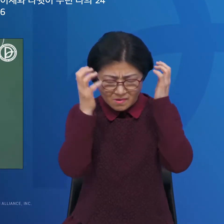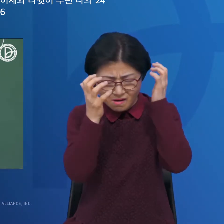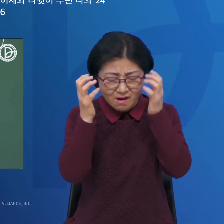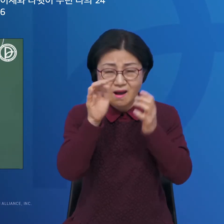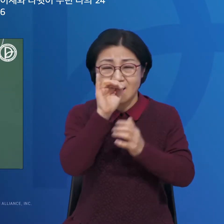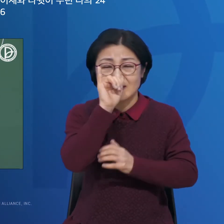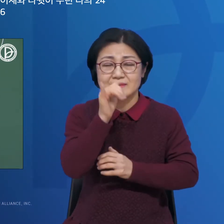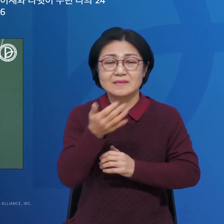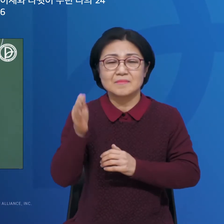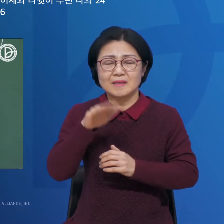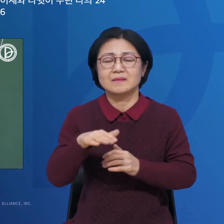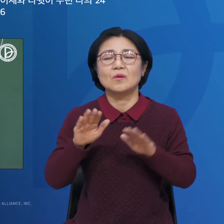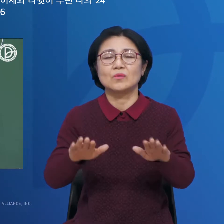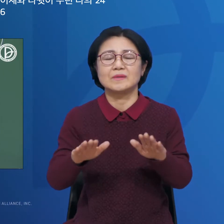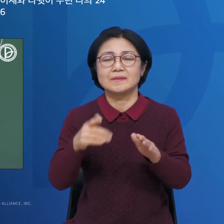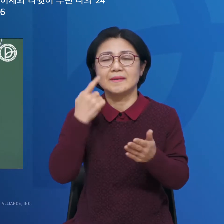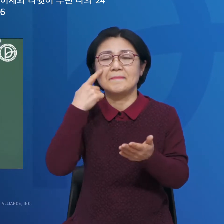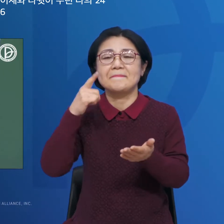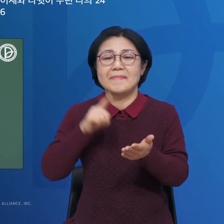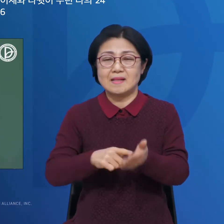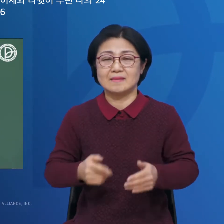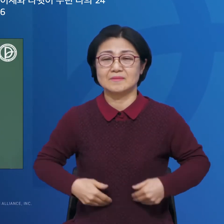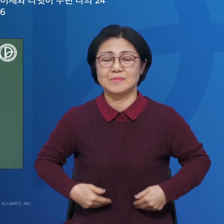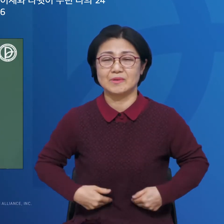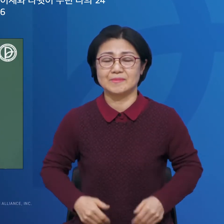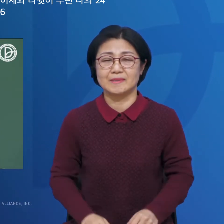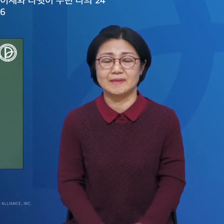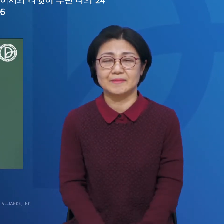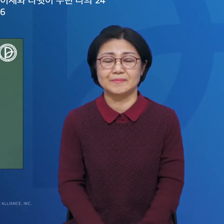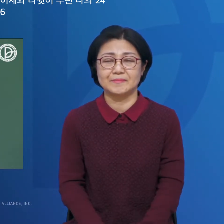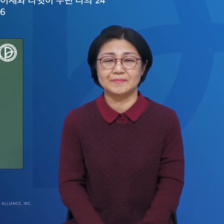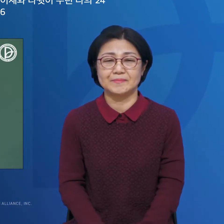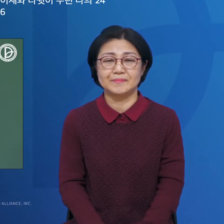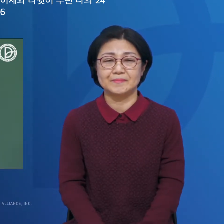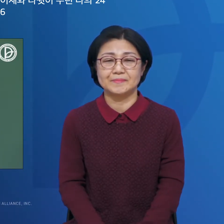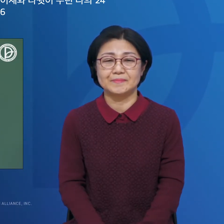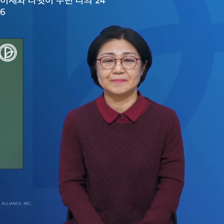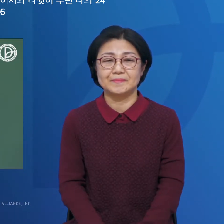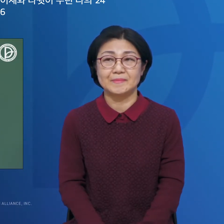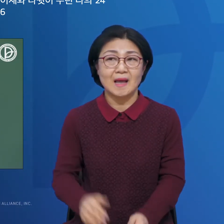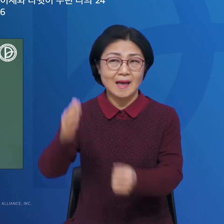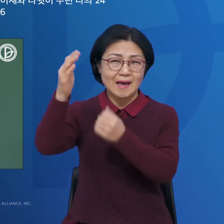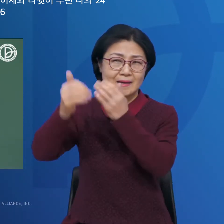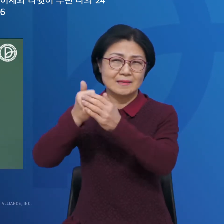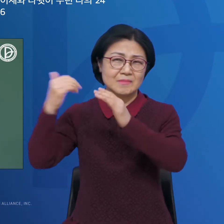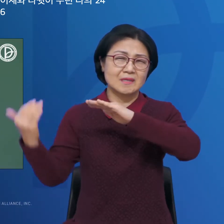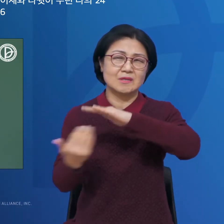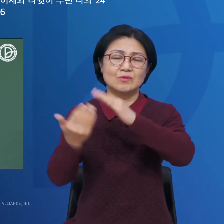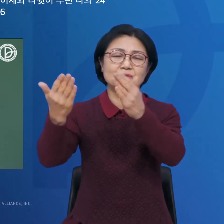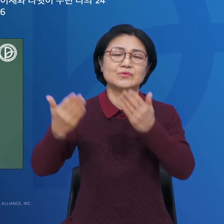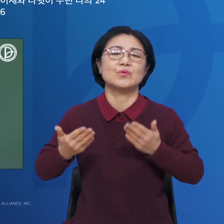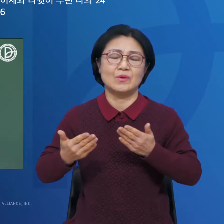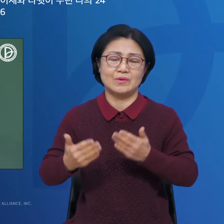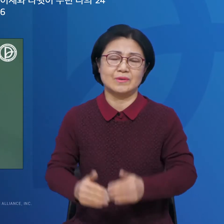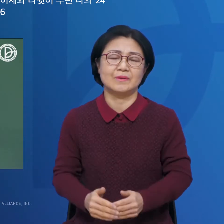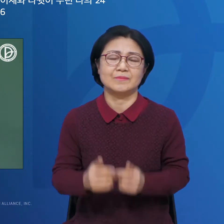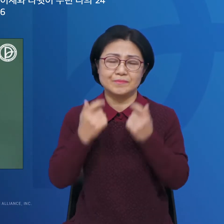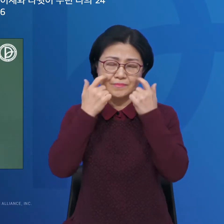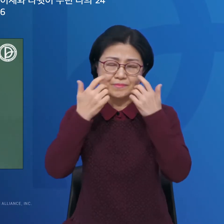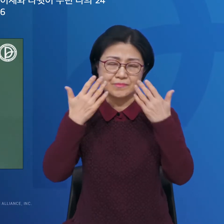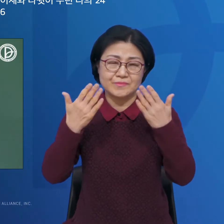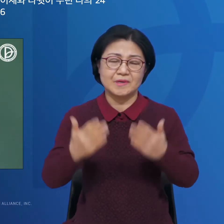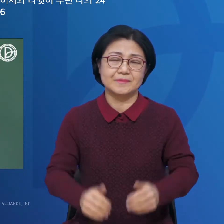complicated problems inside of your head right now. Hold on to this today. 반드시 그렇게 됩니다. And absolutely, this will take place. 이